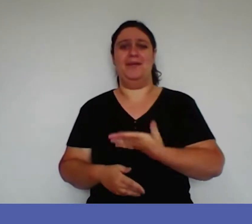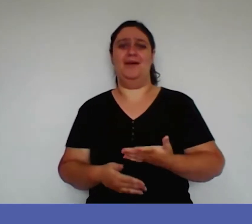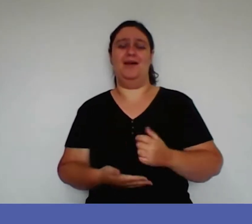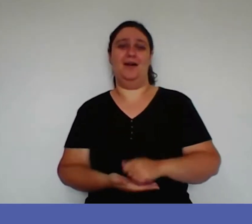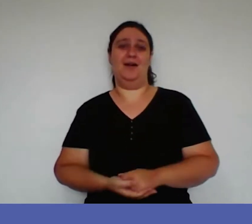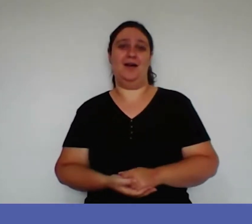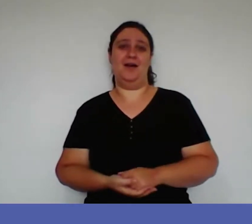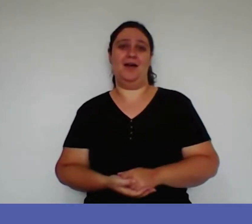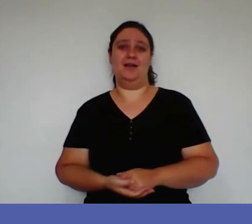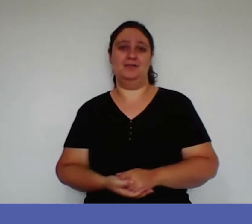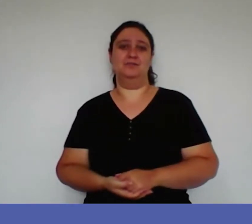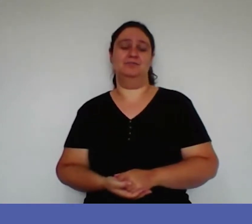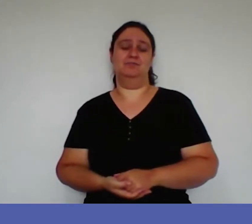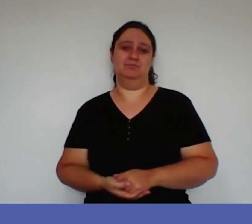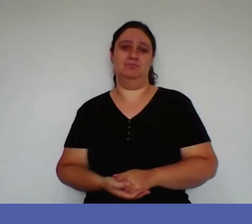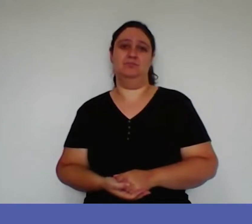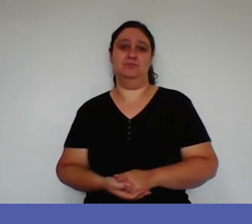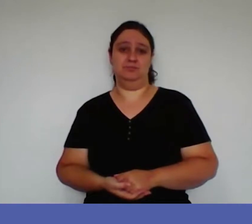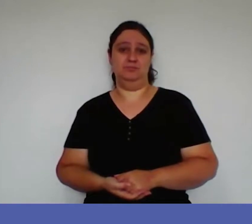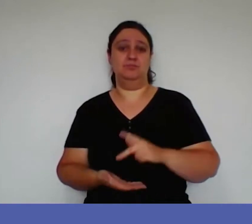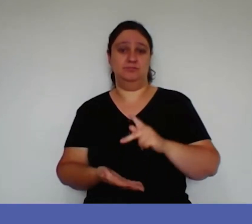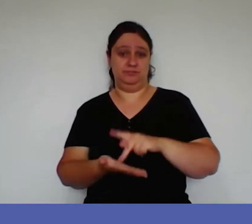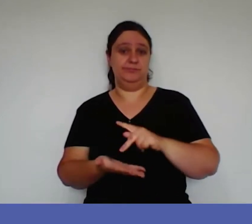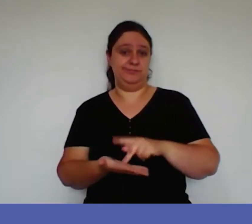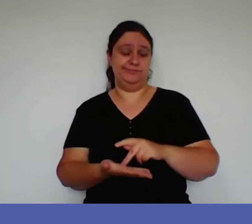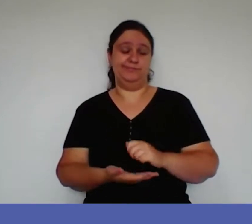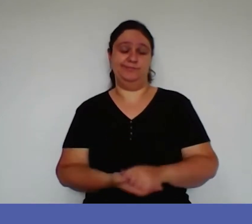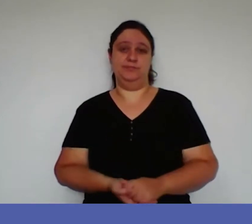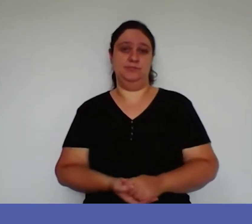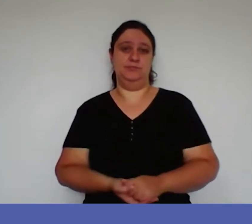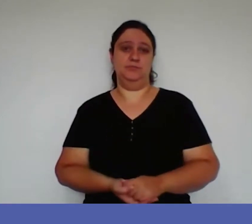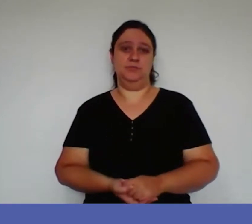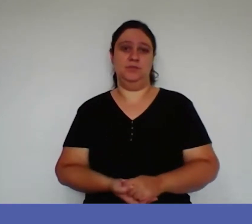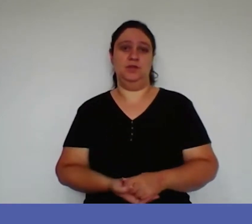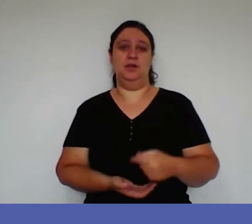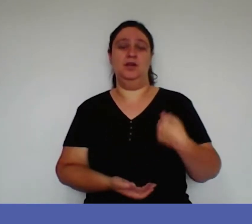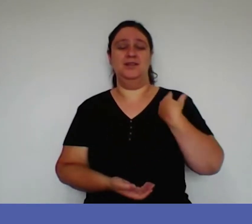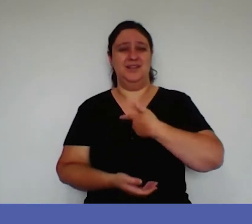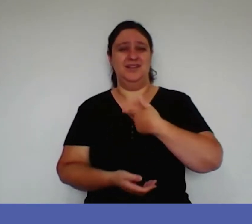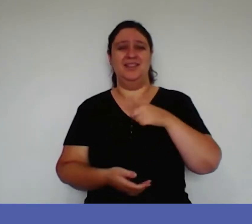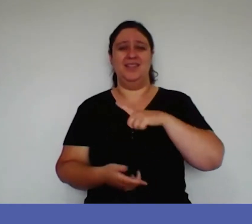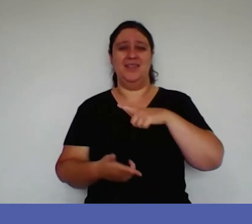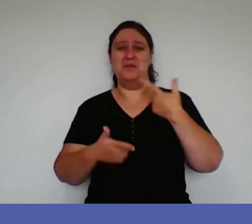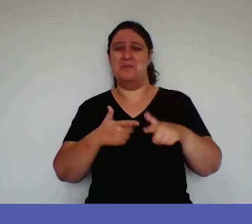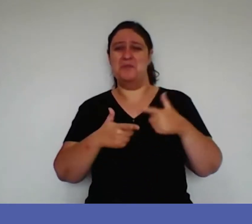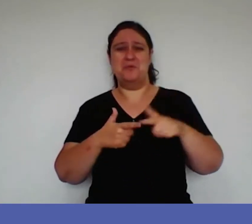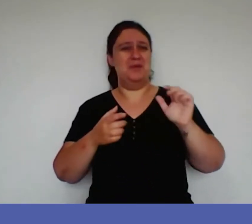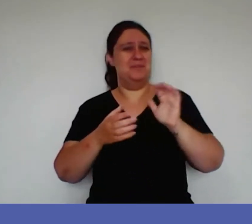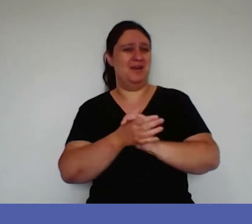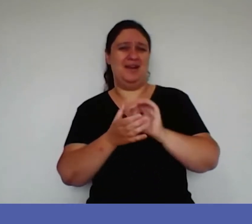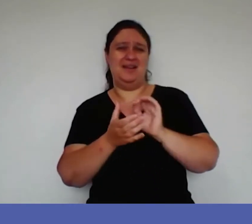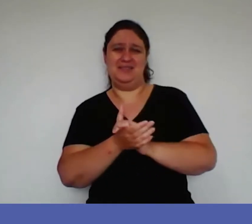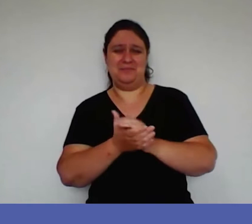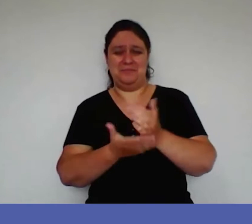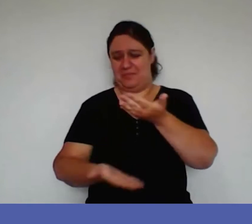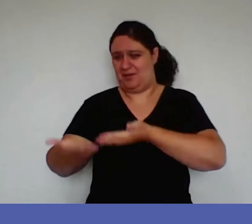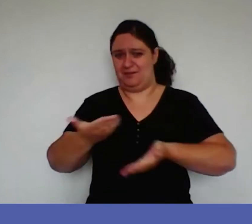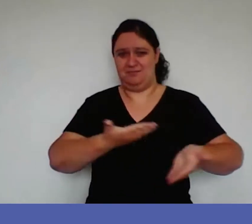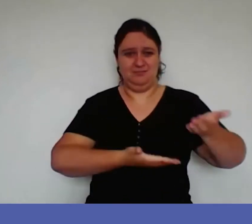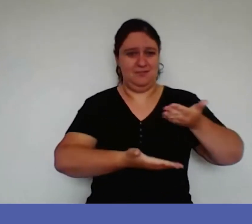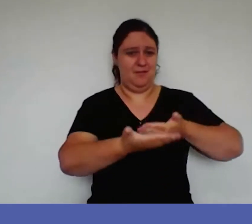de se relacionar, é ou não é? Por isso que nós temos tanto problema nos casamentos, temos tanto problema de relacionamento em